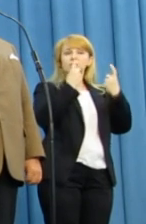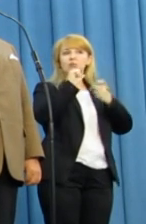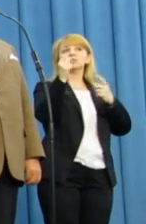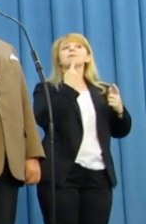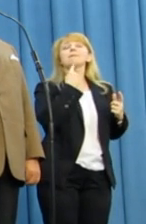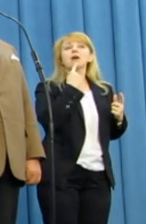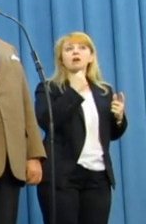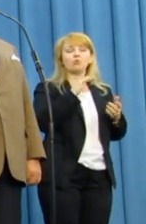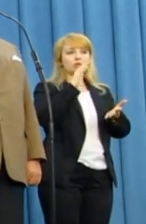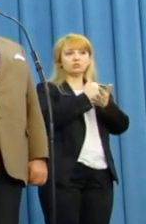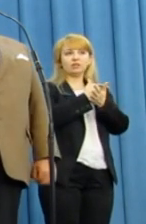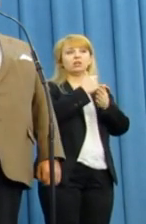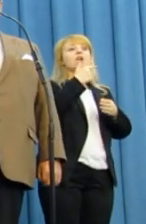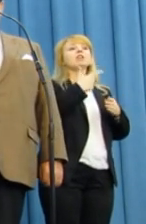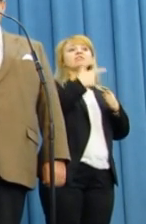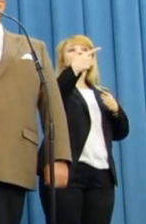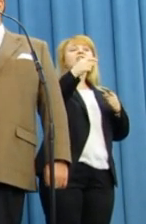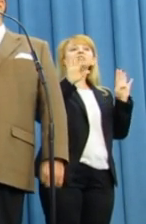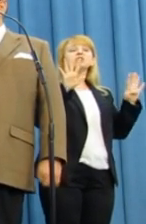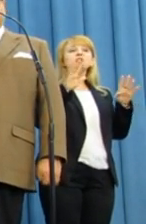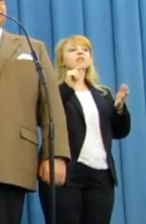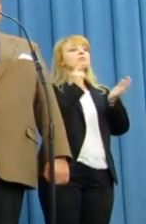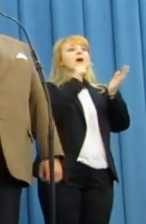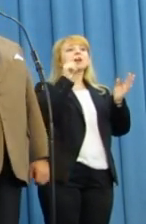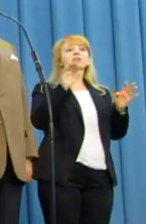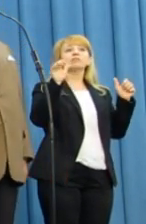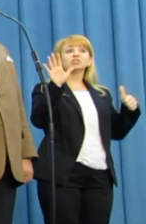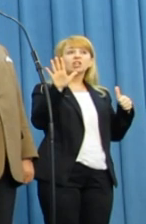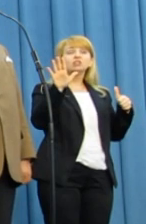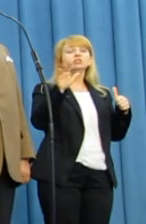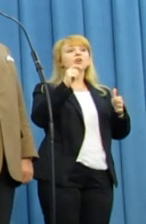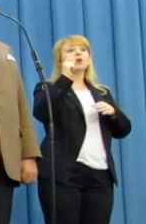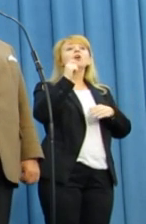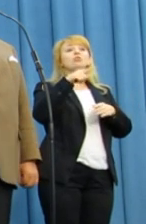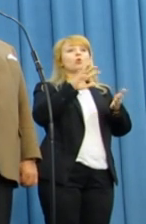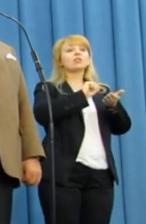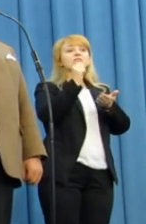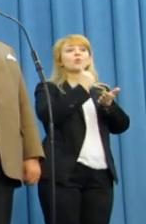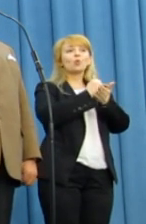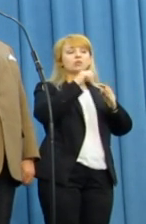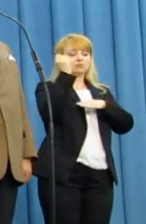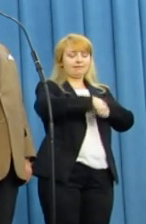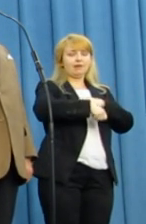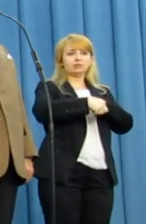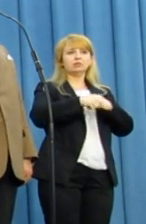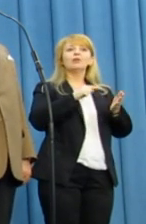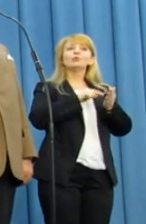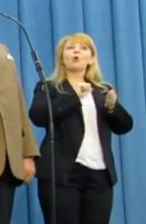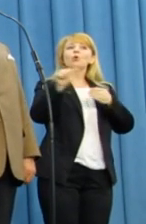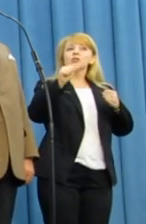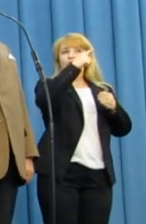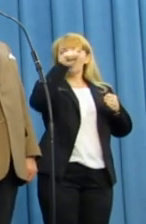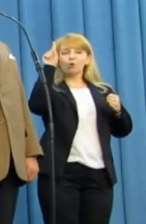koronny, 229, paragraf 6 kodeksu karnego. To są ludzie, którym po prostu się